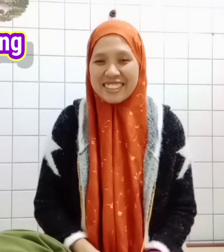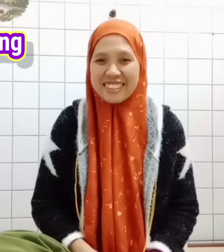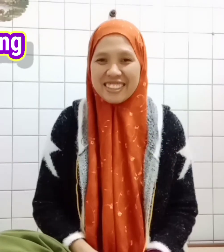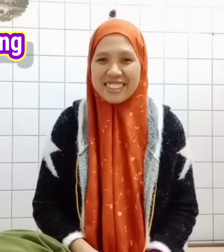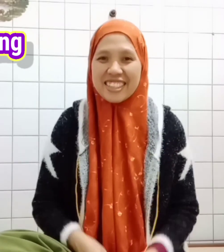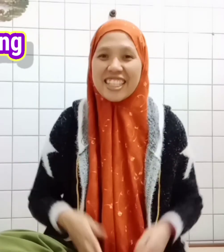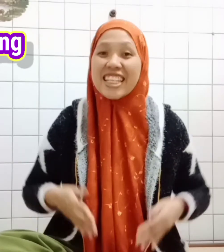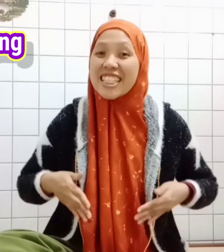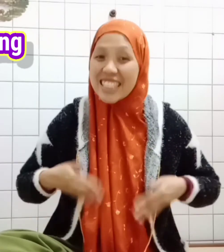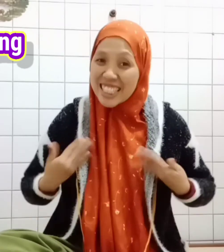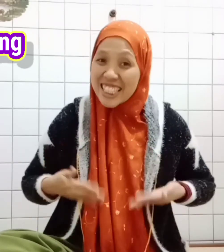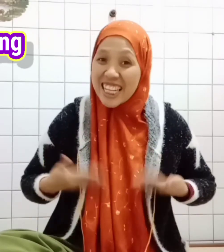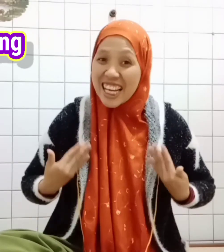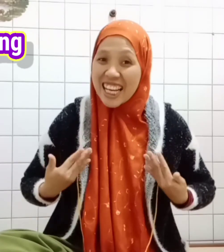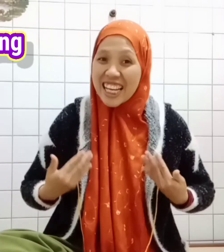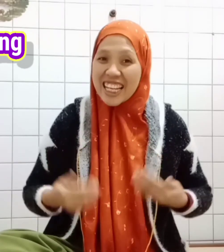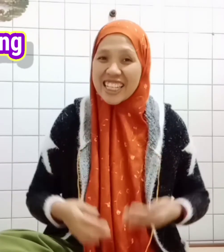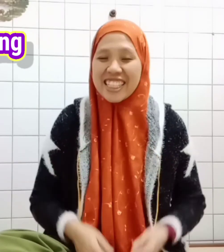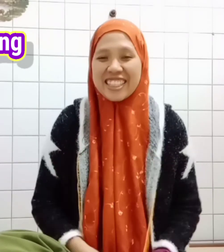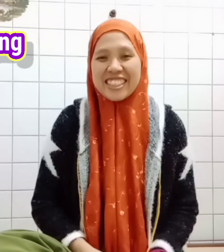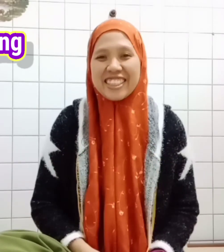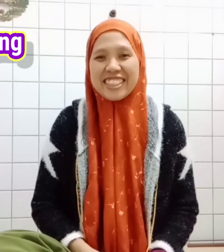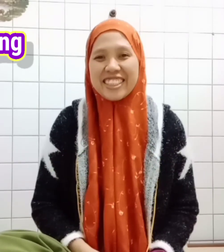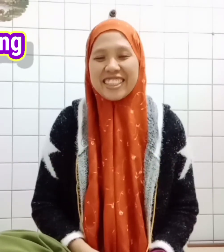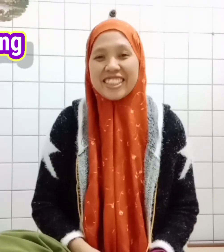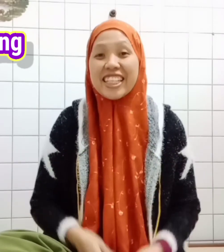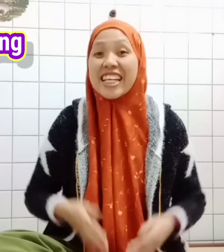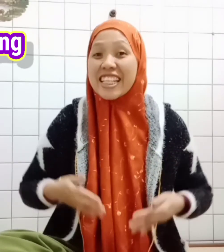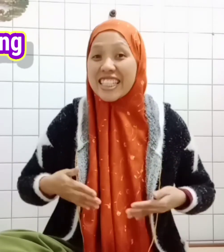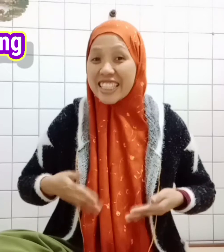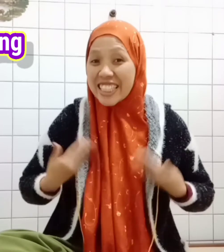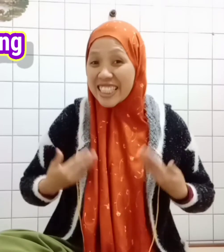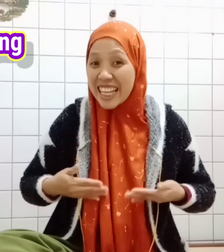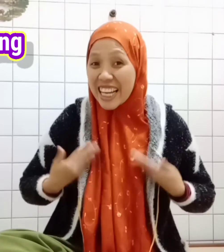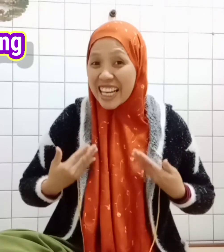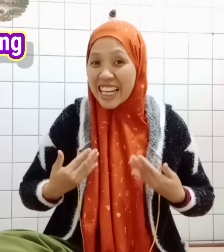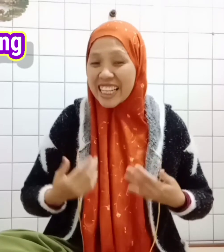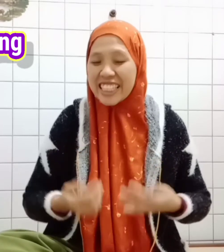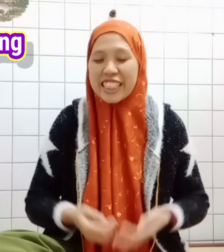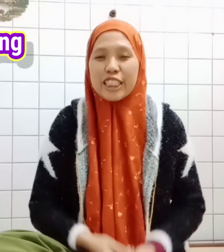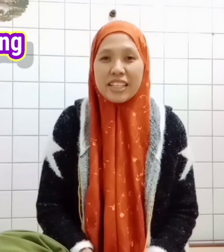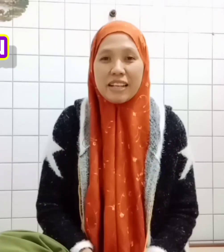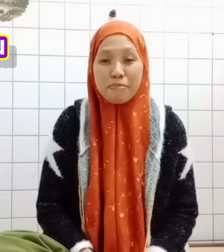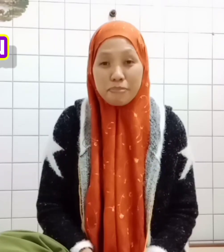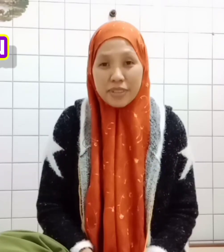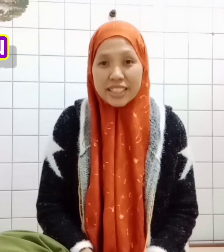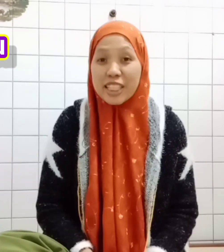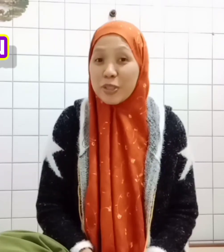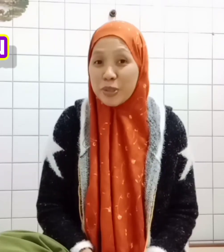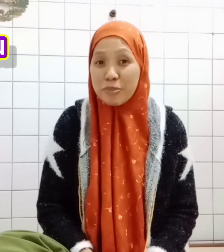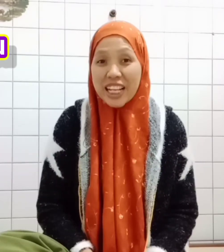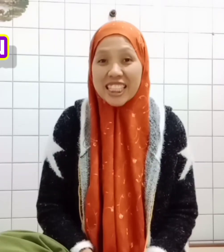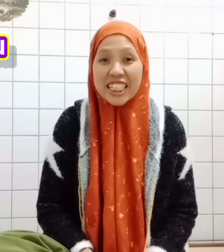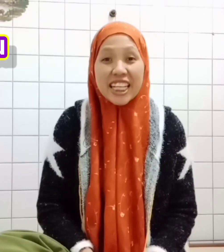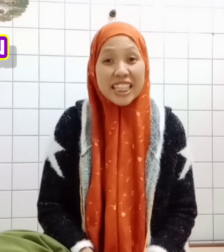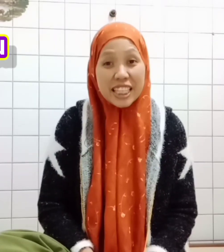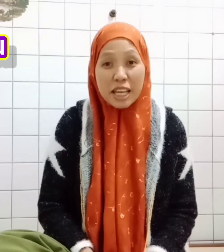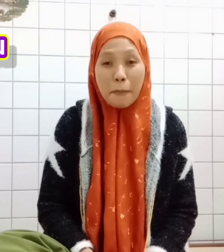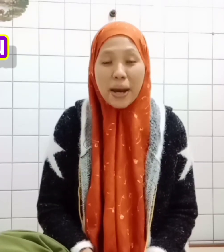senang. alasan yang ketiga, malu.